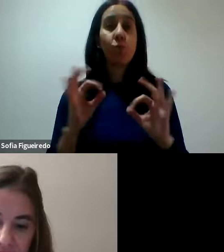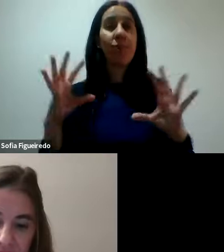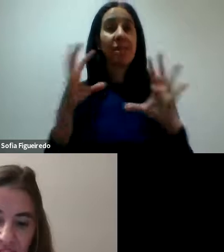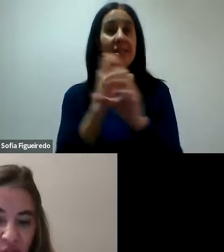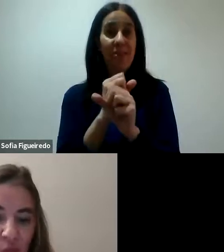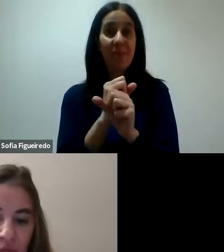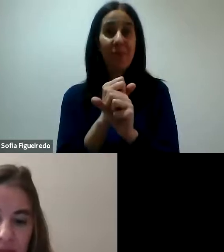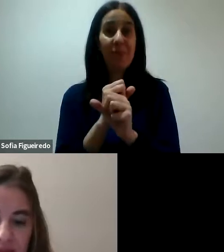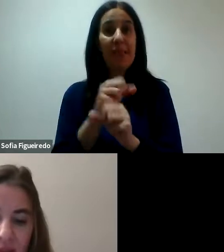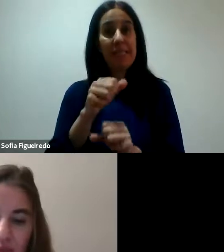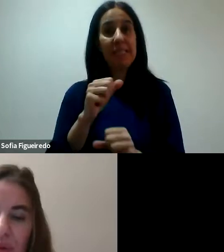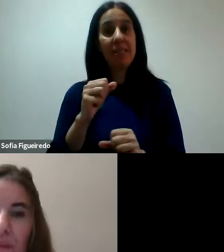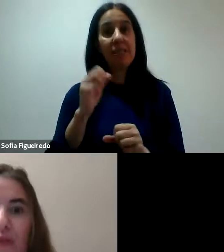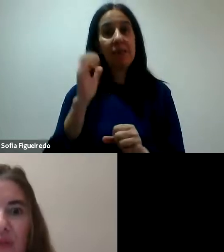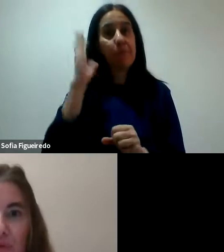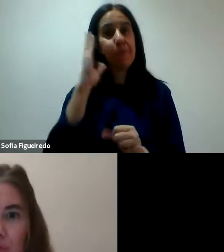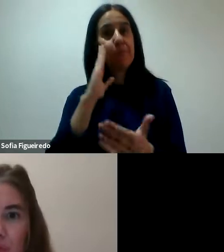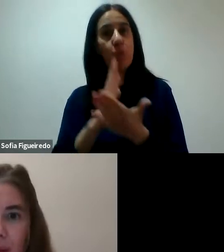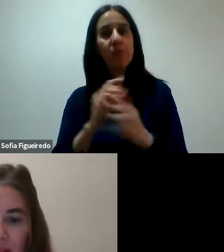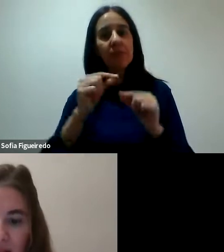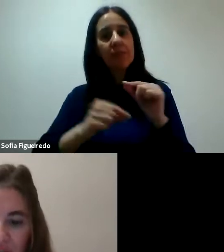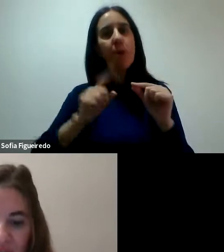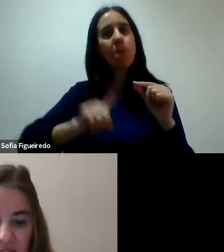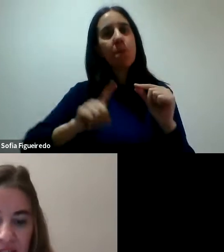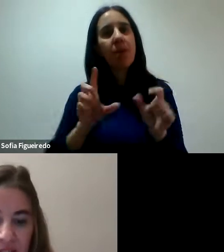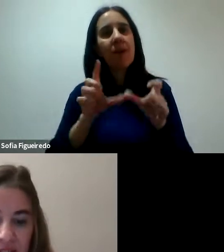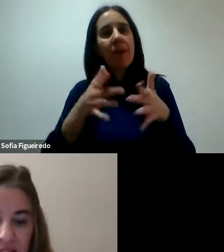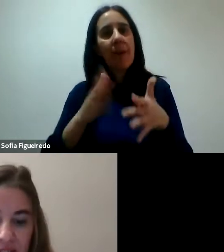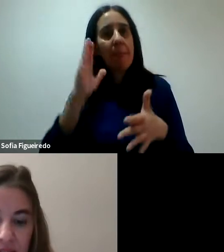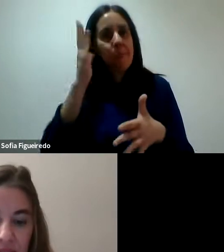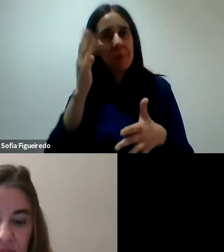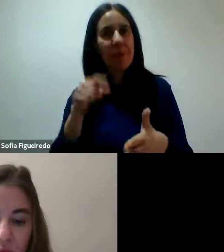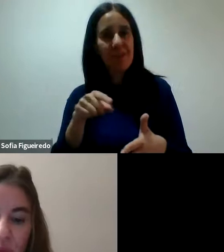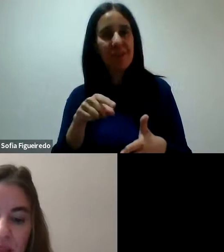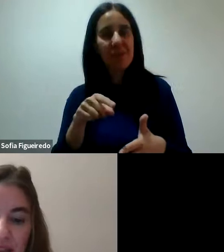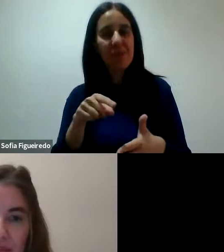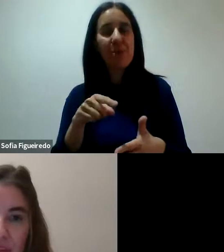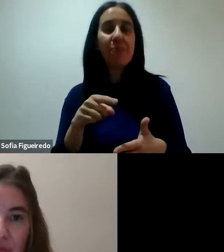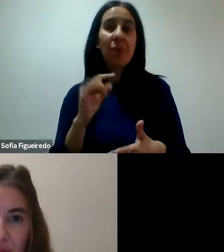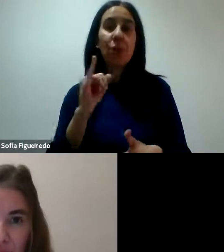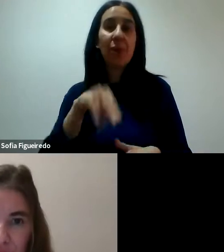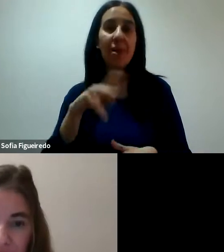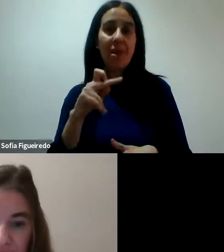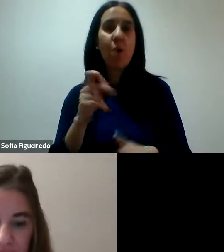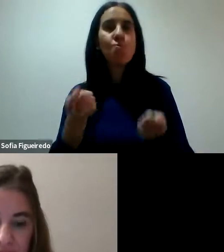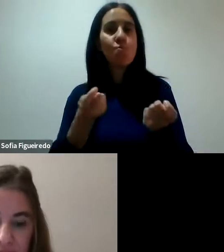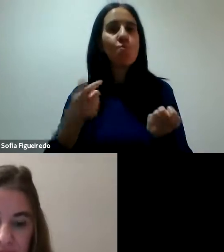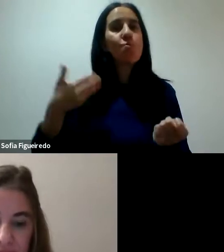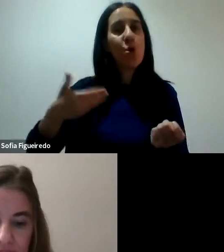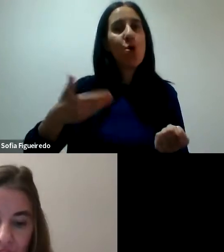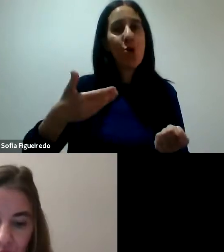encerrada esta última sessão do primeiro ciclo de webinars que o INA tem vindo a